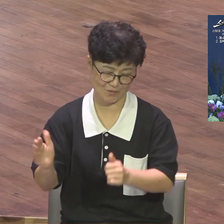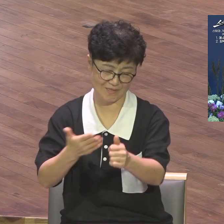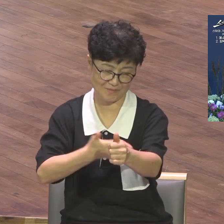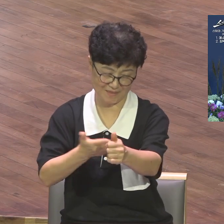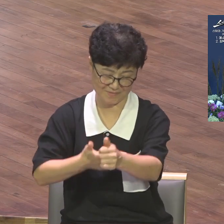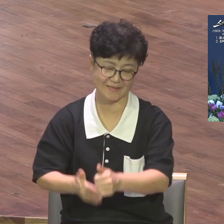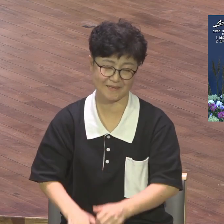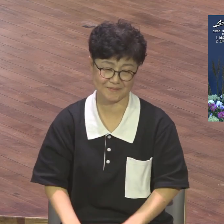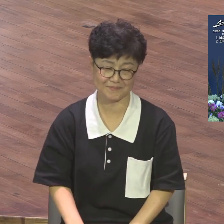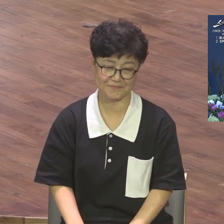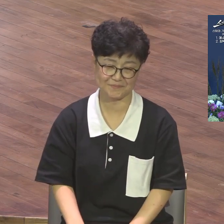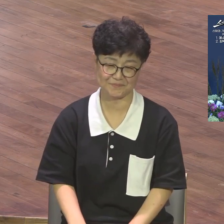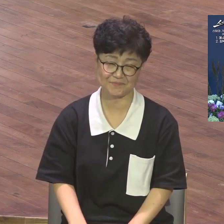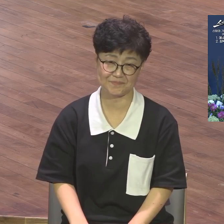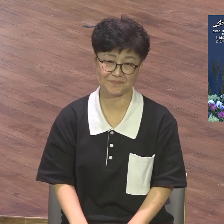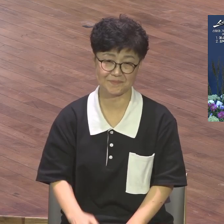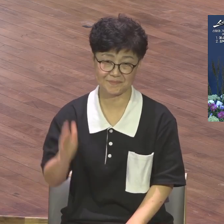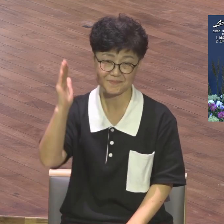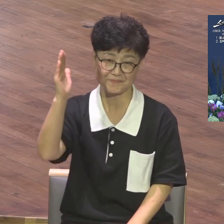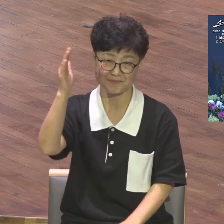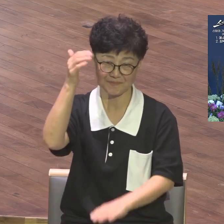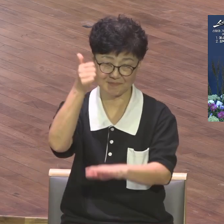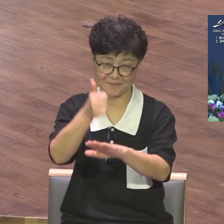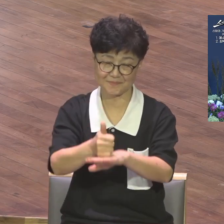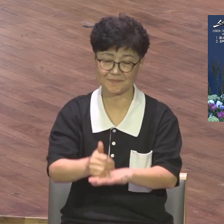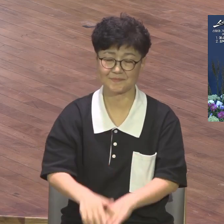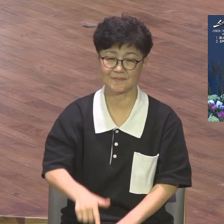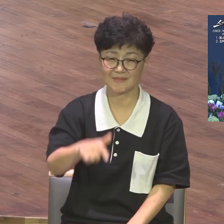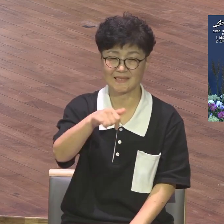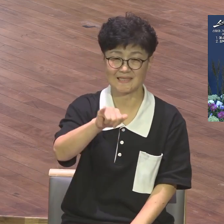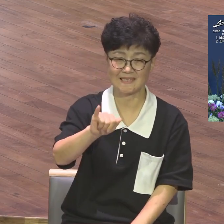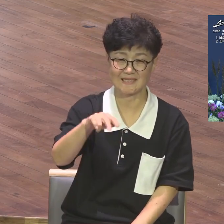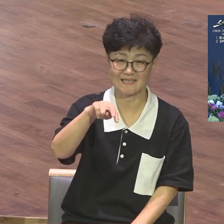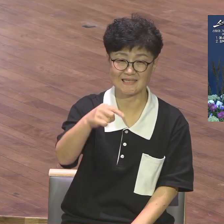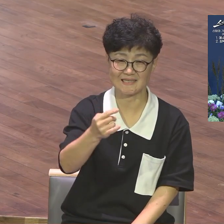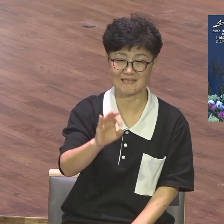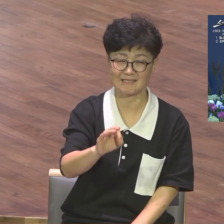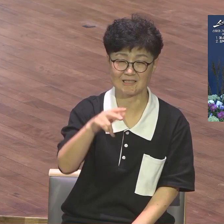축복합니다. 결론입니다. 기승전 A.